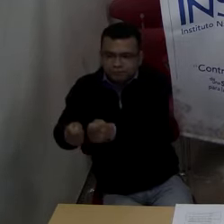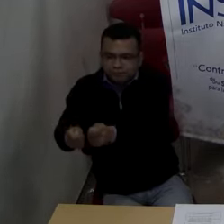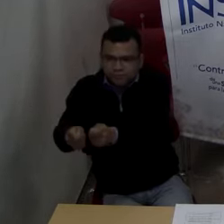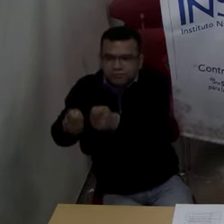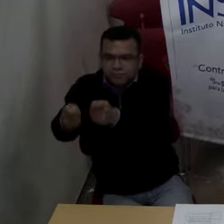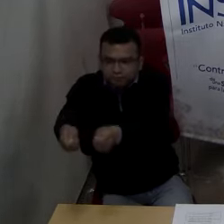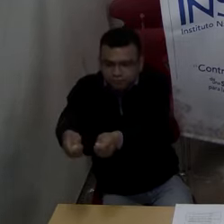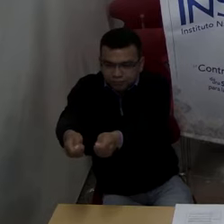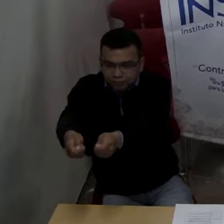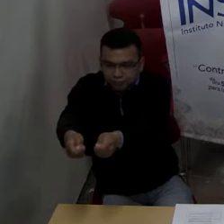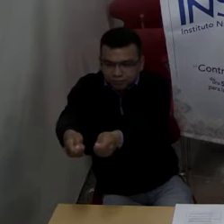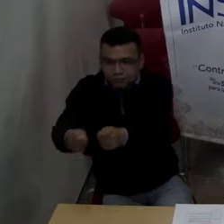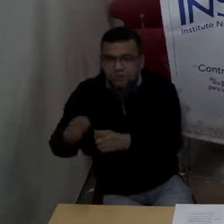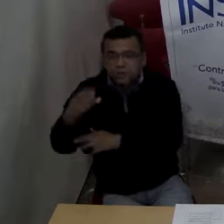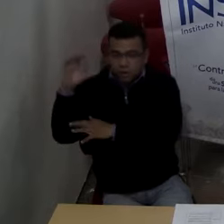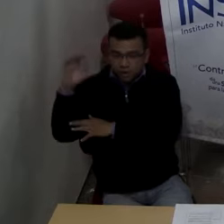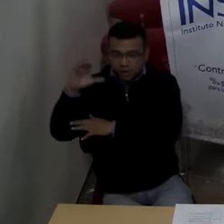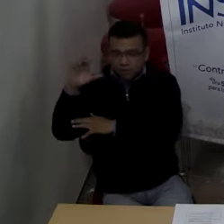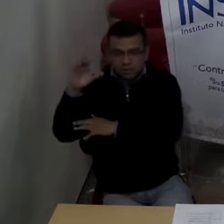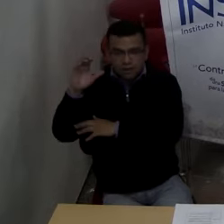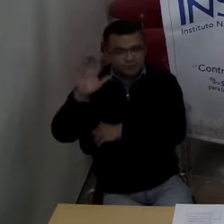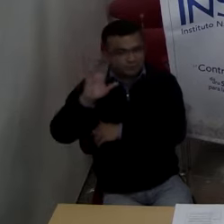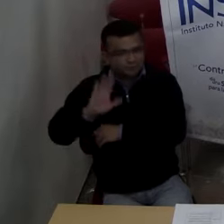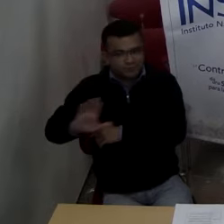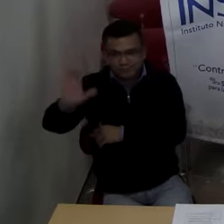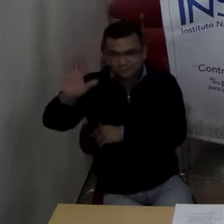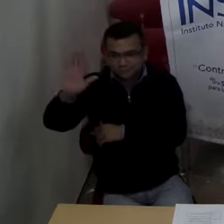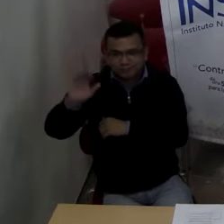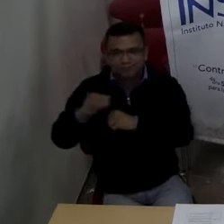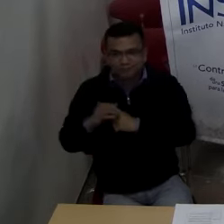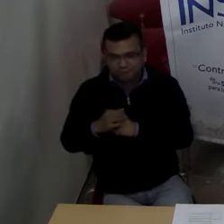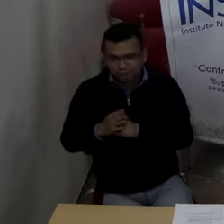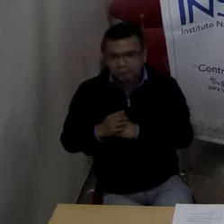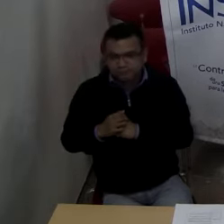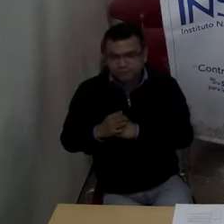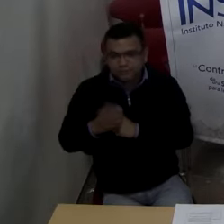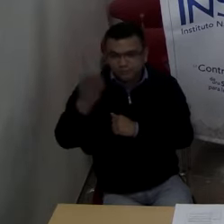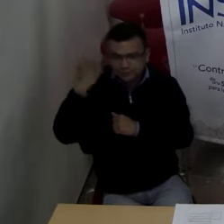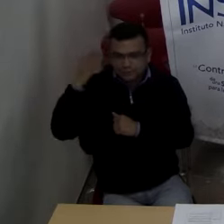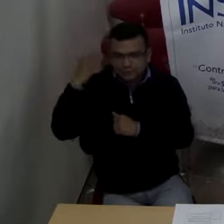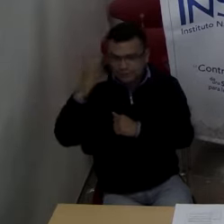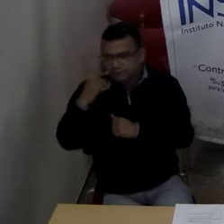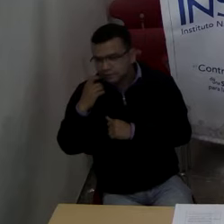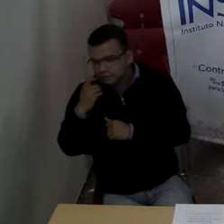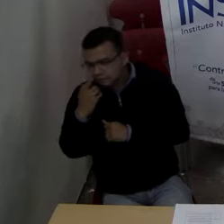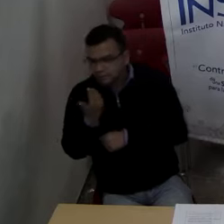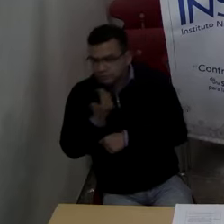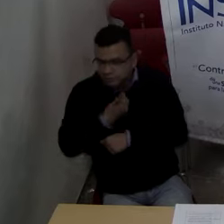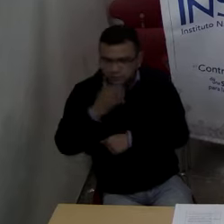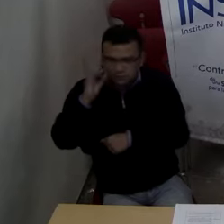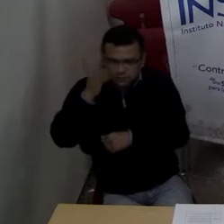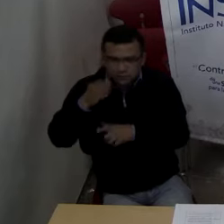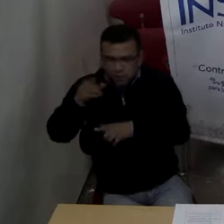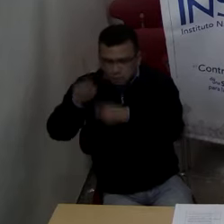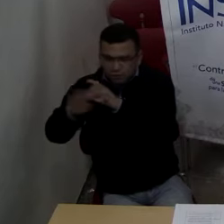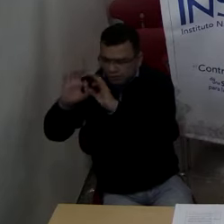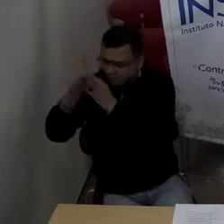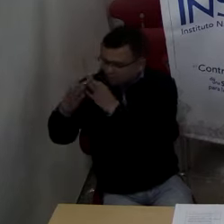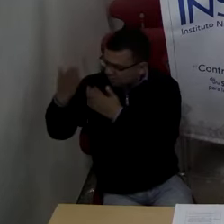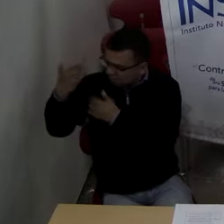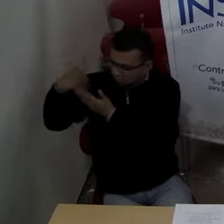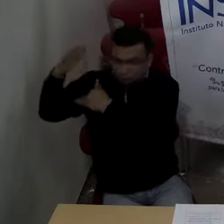país. Por tanto, el aseguramiento de acceso a servicios también debe involucrar